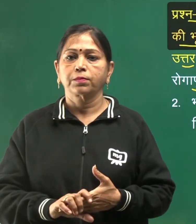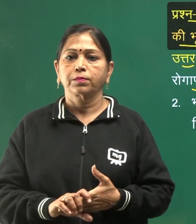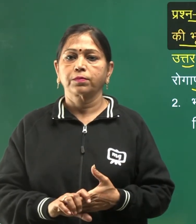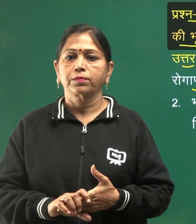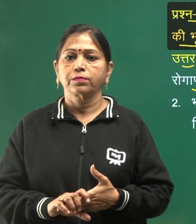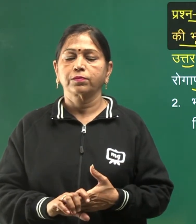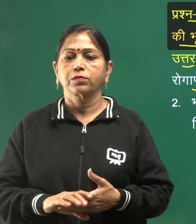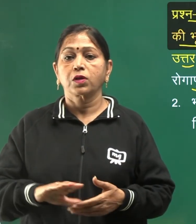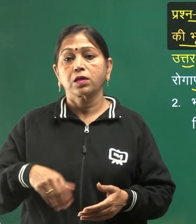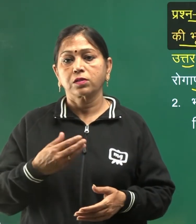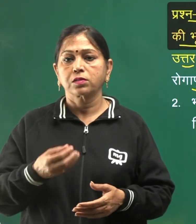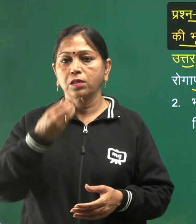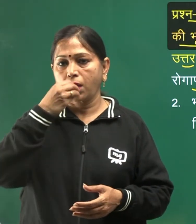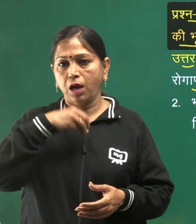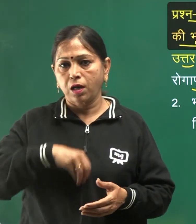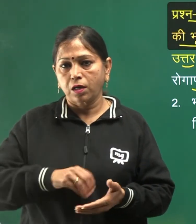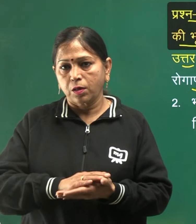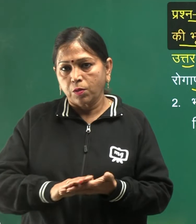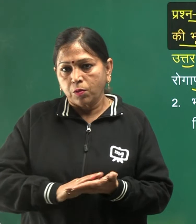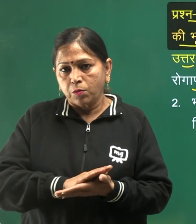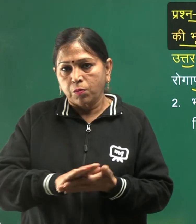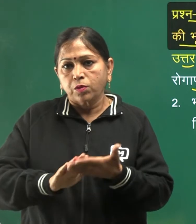जिससे पाचन पूर्ण हो सके।